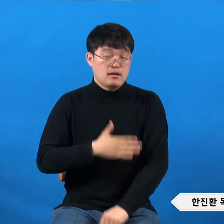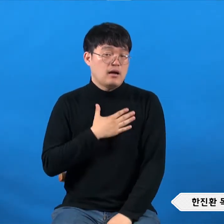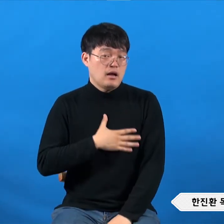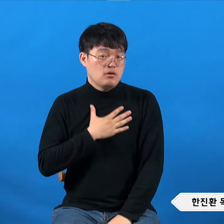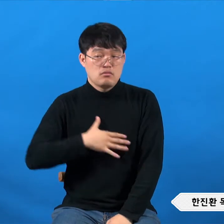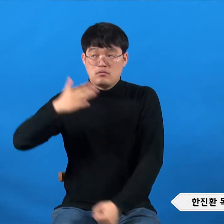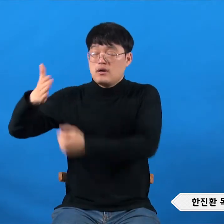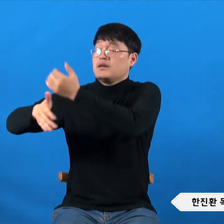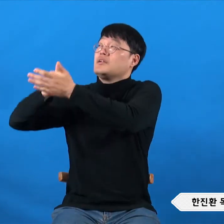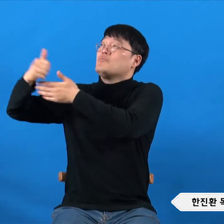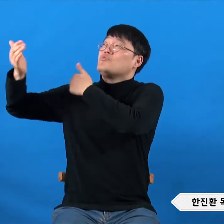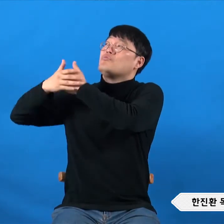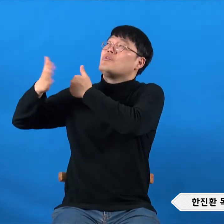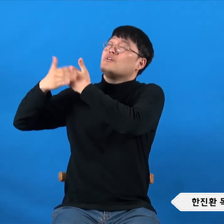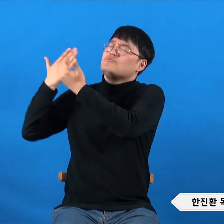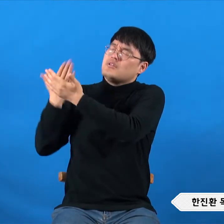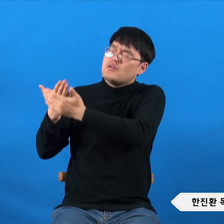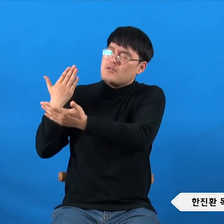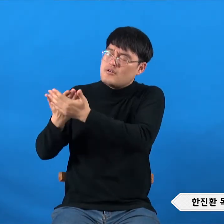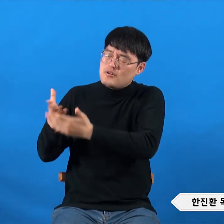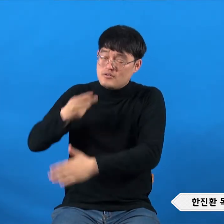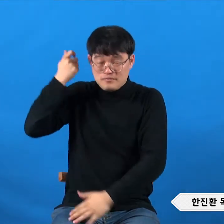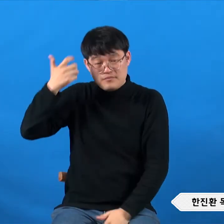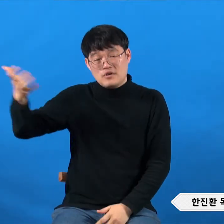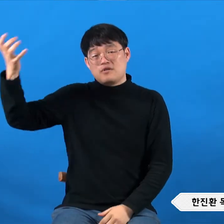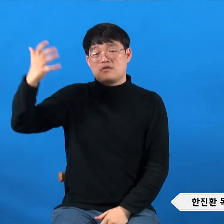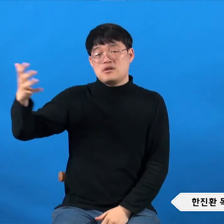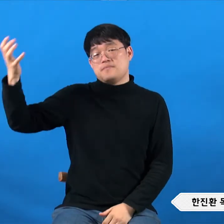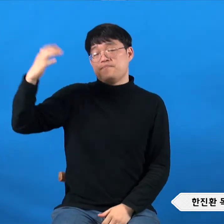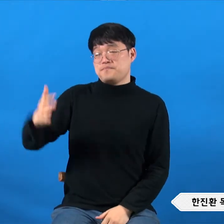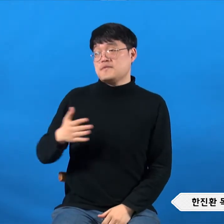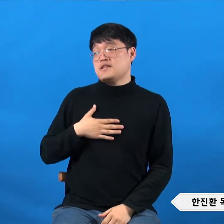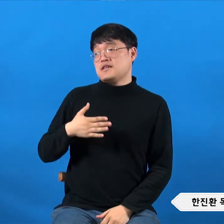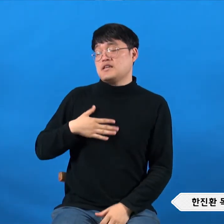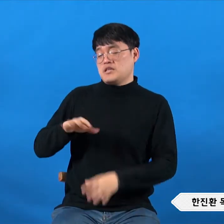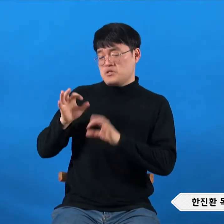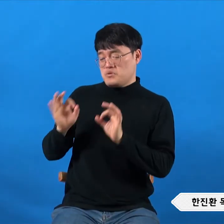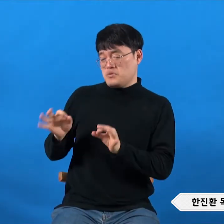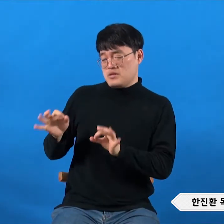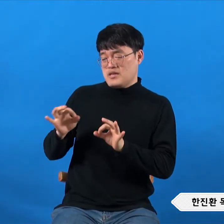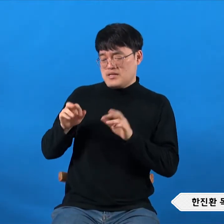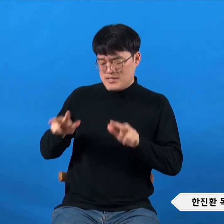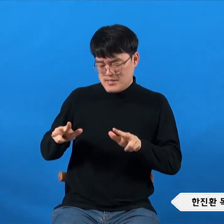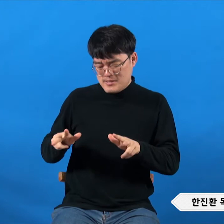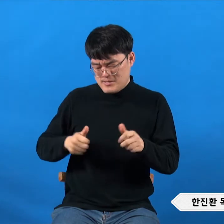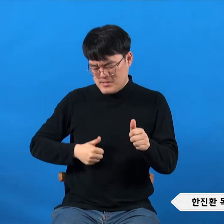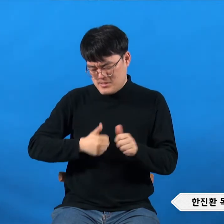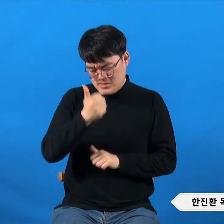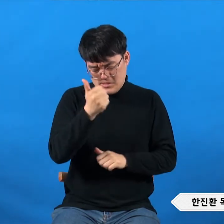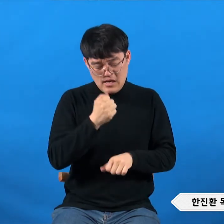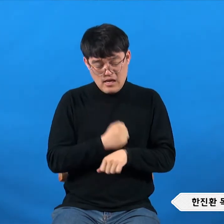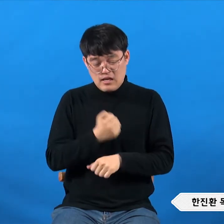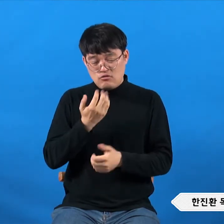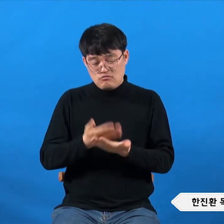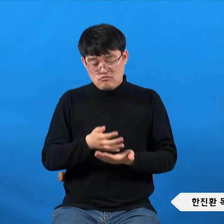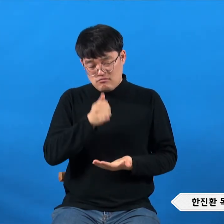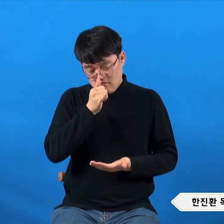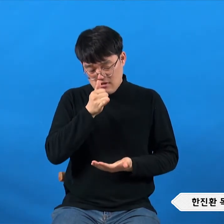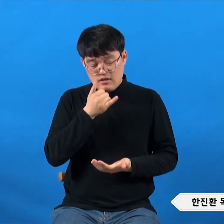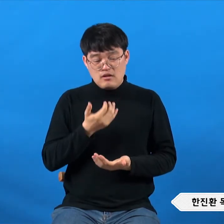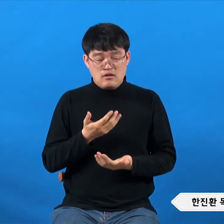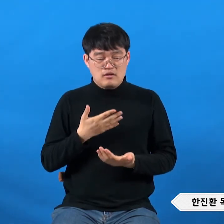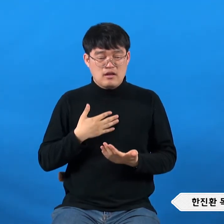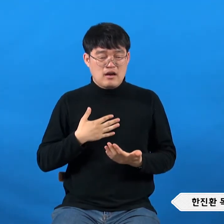알고 그래서 하나님 도와주세요. 성령님, 내가 이 돈의 굴레를 깨트려 버릴 수 있도록